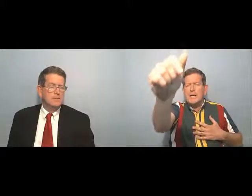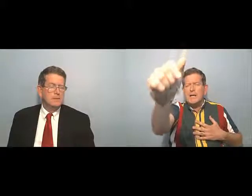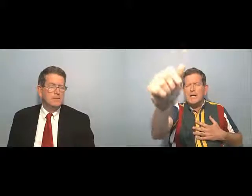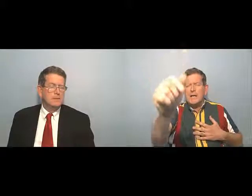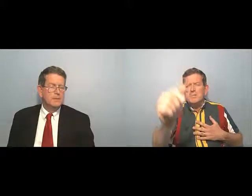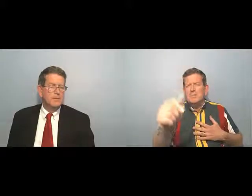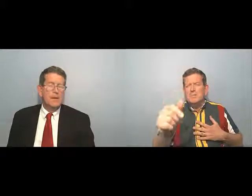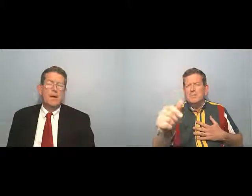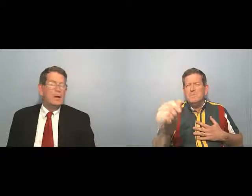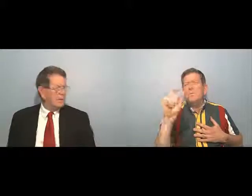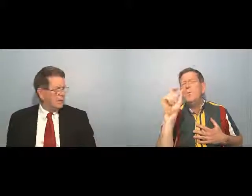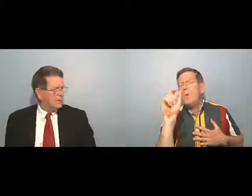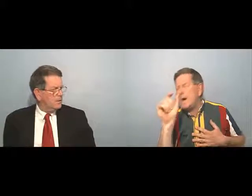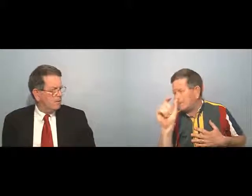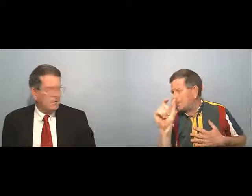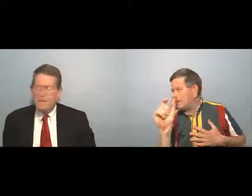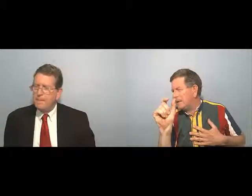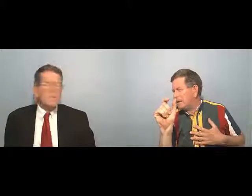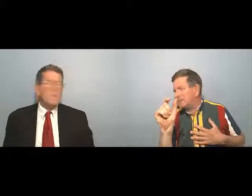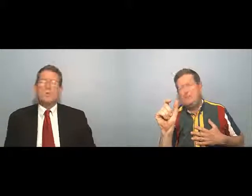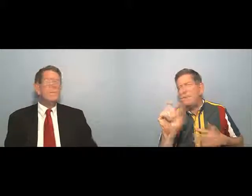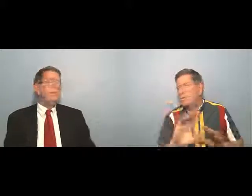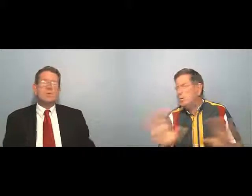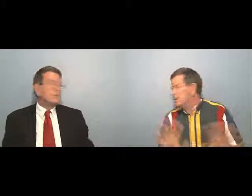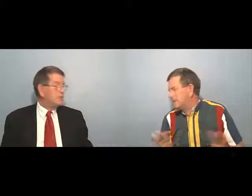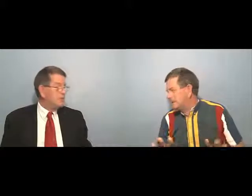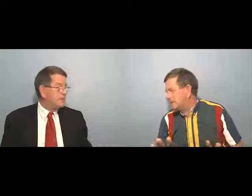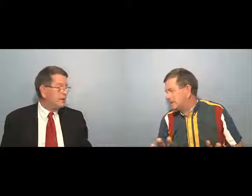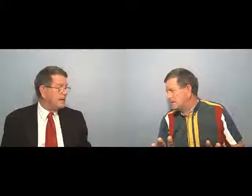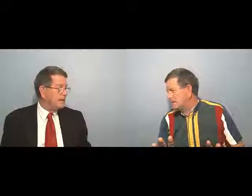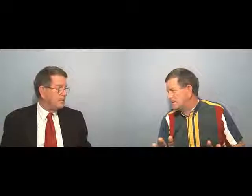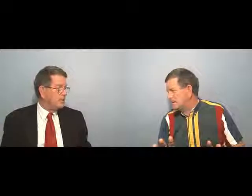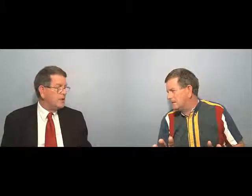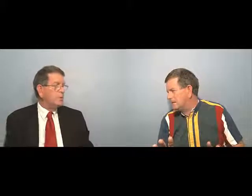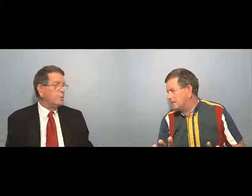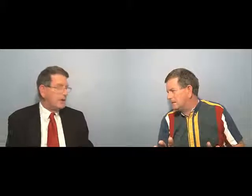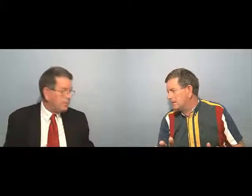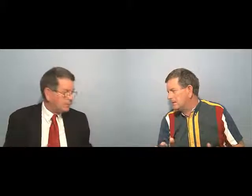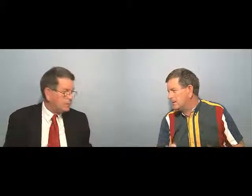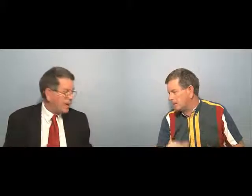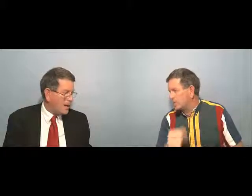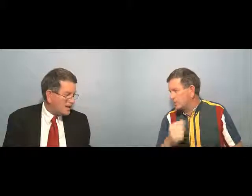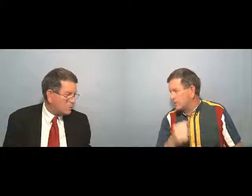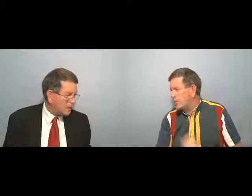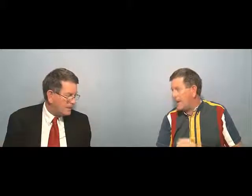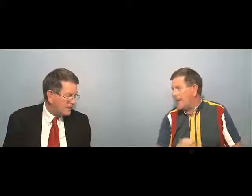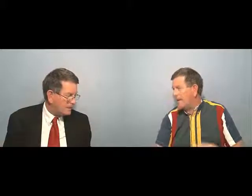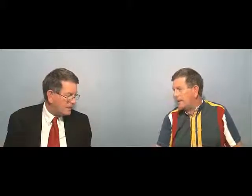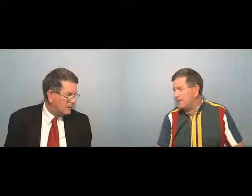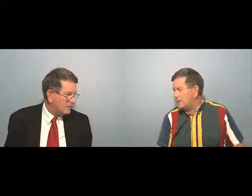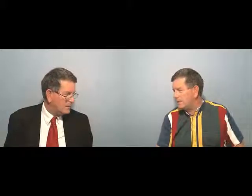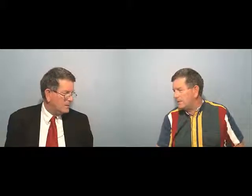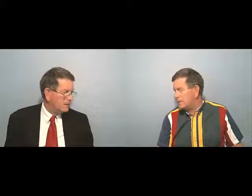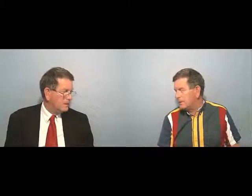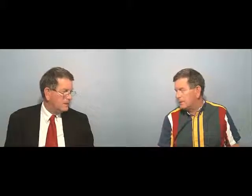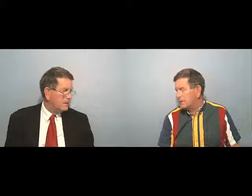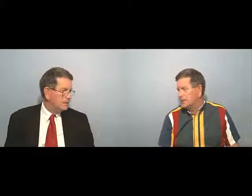manger moins de glace. Pas Ce n'est pas beaucoup ce que de j'ai glace. dit, hein. J'ai dit totalement, tu arrêtes. Je totalement. dois arrêter totalement.